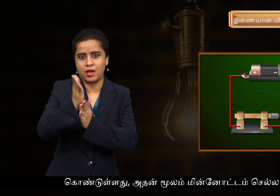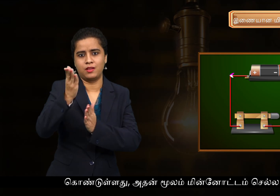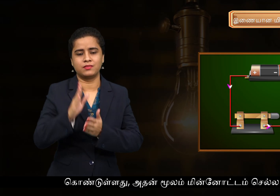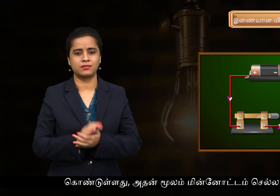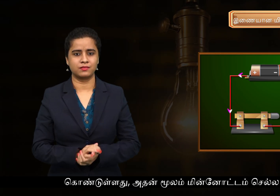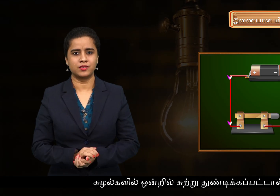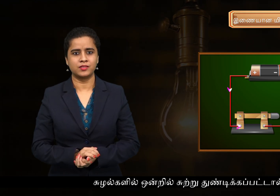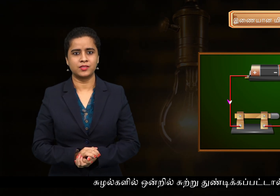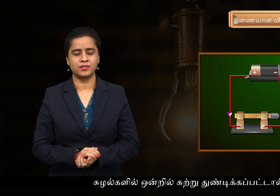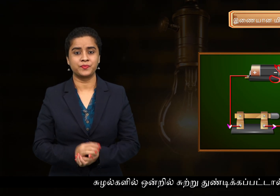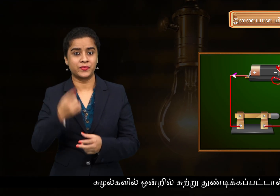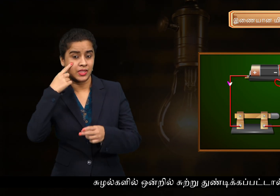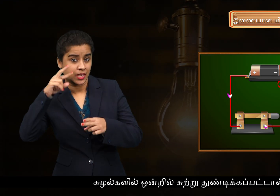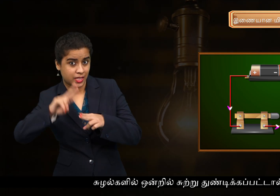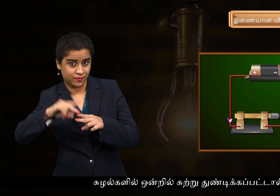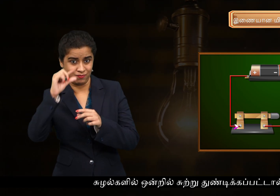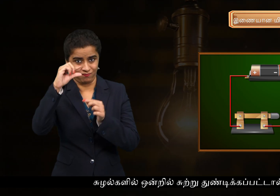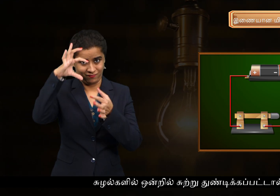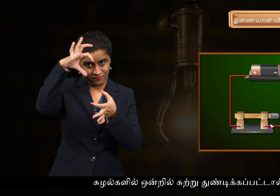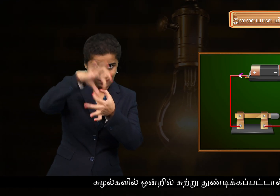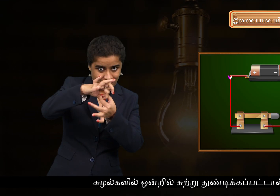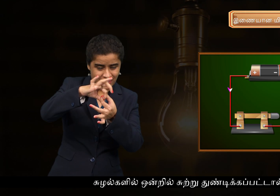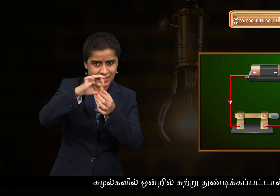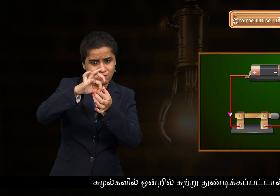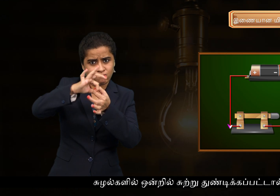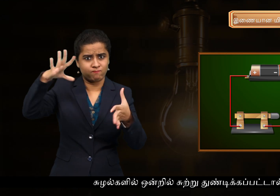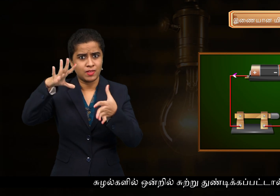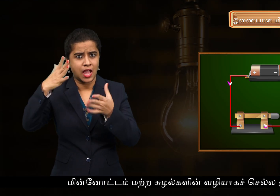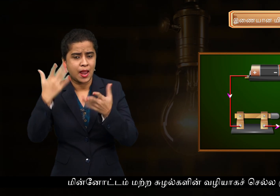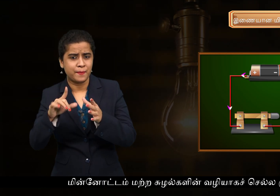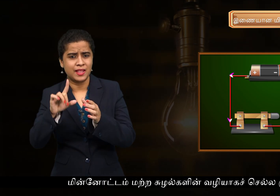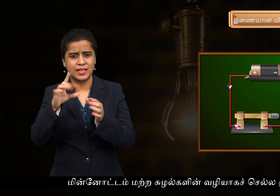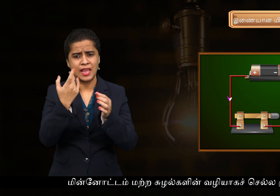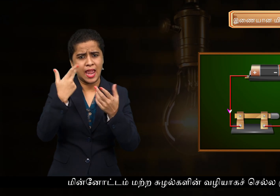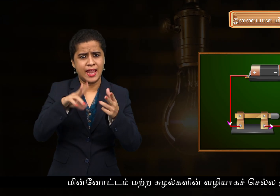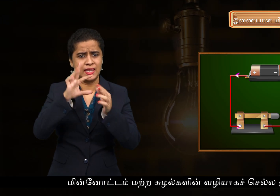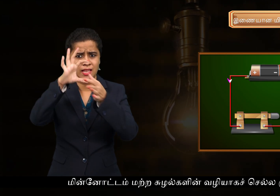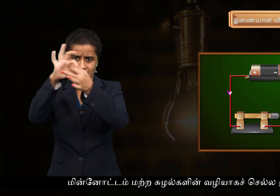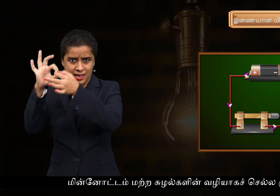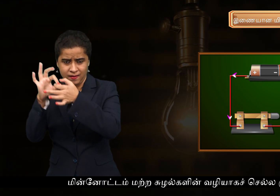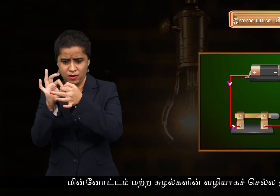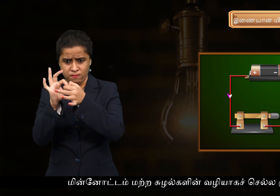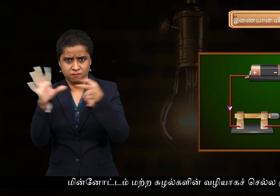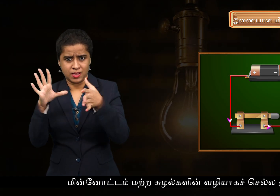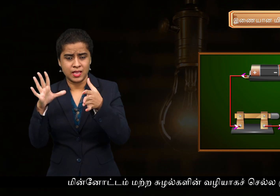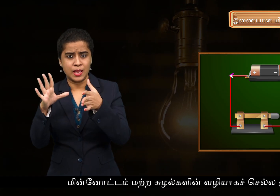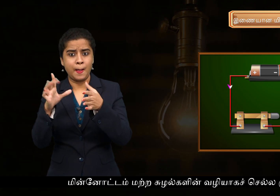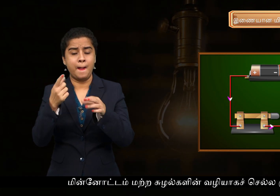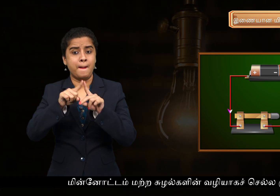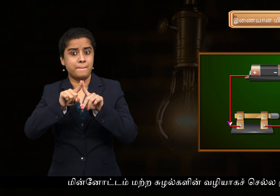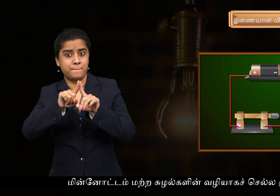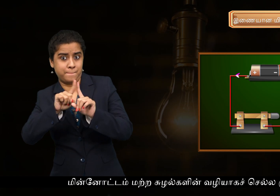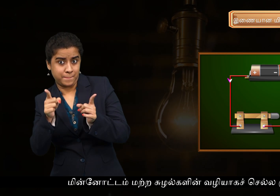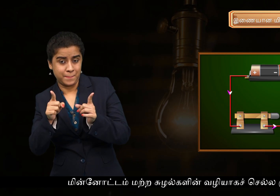செல்ல முடியும். சூழல்களில் ஒன்றில் சுற்று துண்டிக்கப்பட்டால் மின்னோட்டம் மற்ற சூழல்களில் வழியாக செல்ல